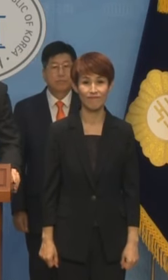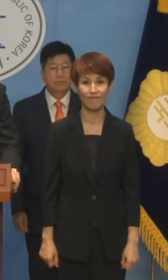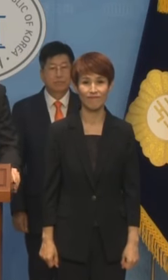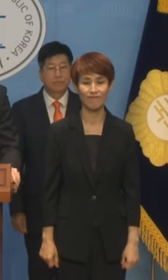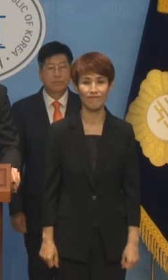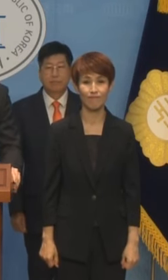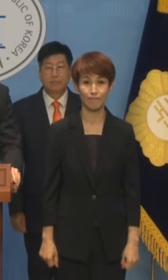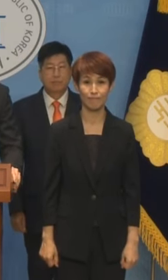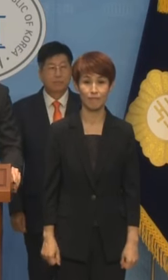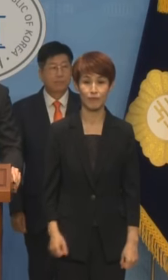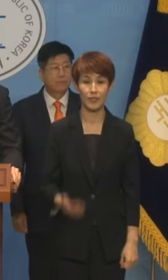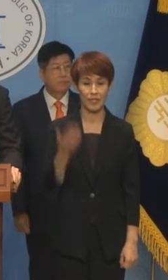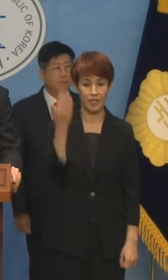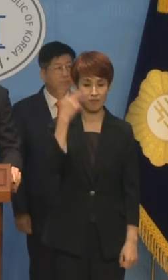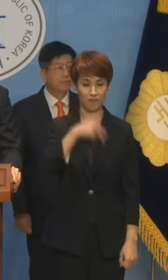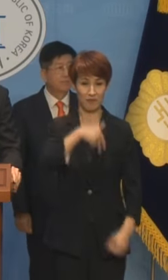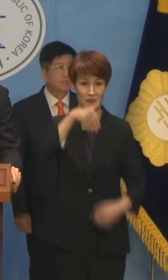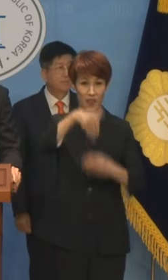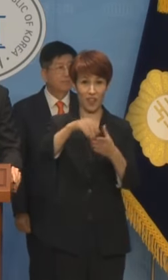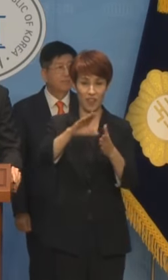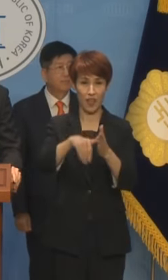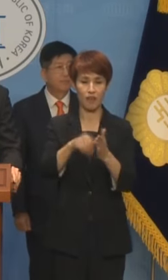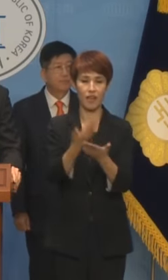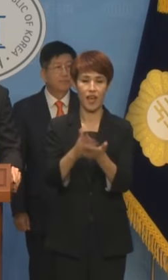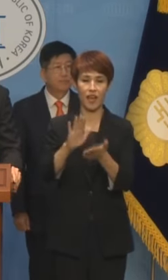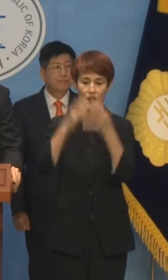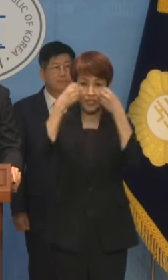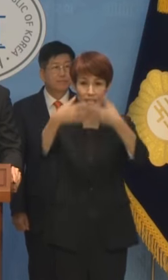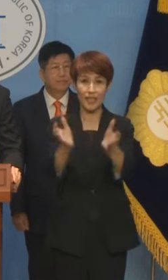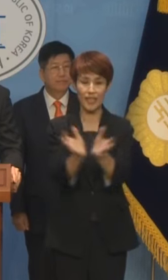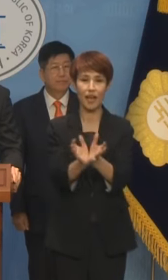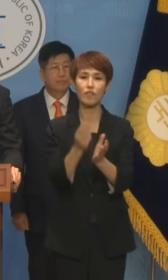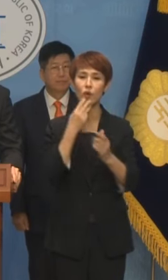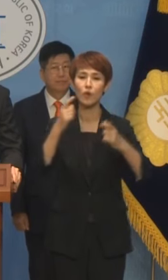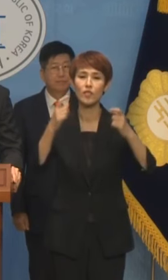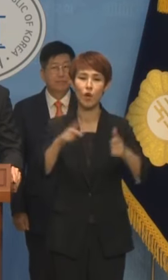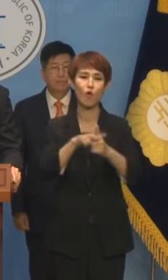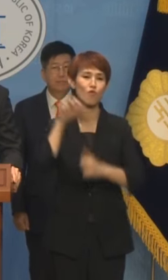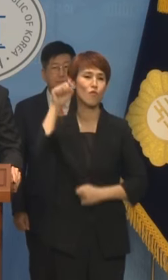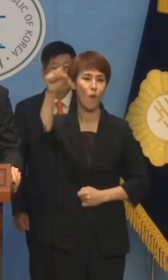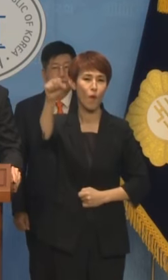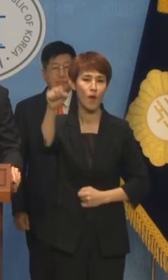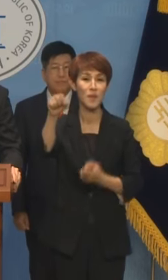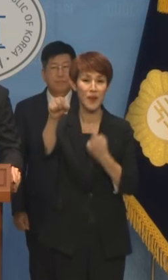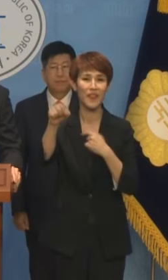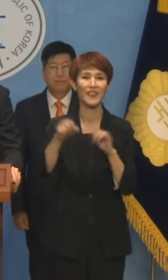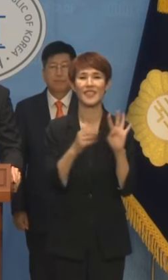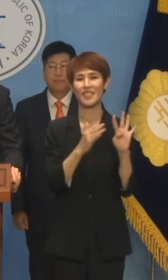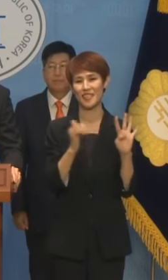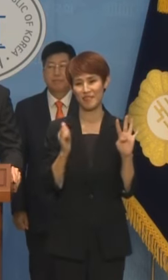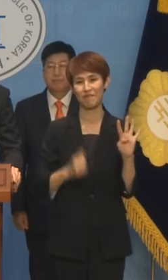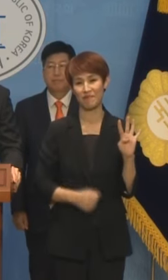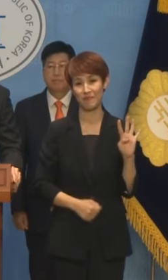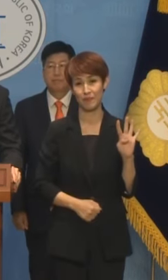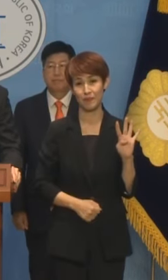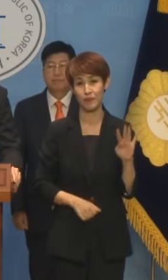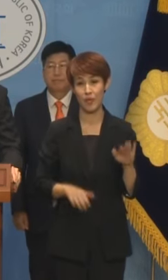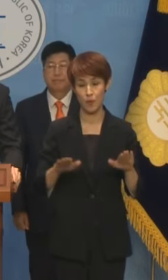예, 저희는 지난 총선에서 개혁신당의 서울 지역 지역구 후보로 출마한 4명입니다. 저희는